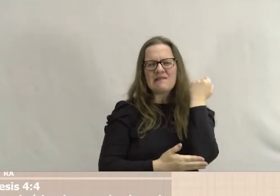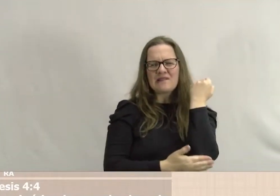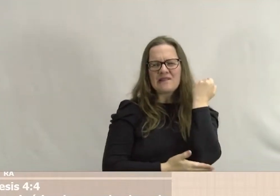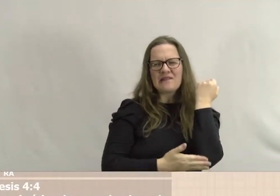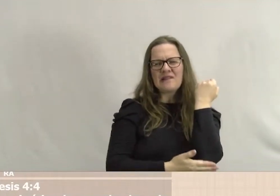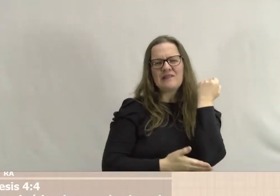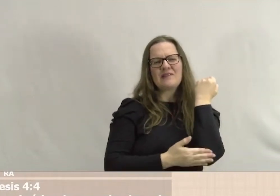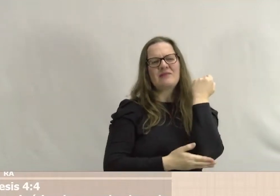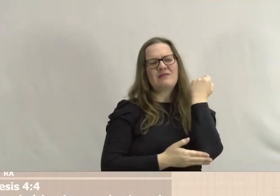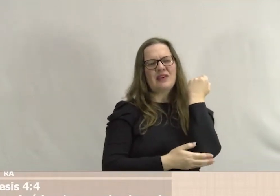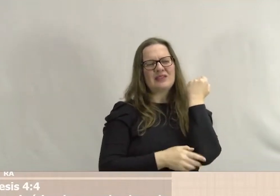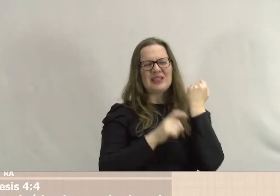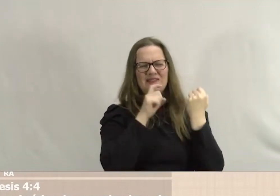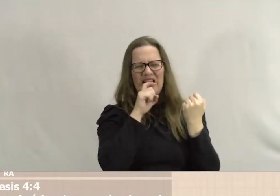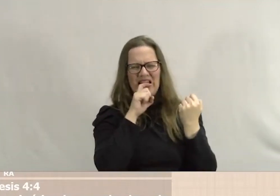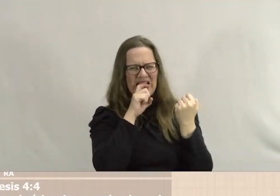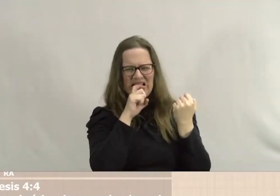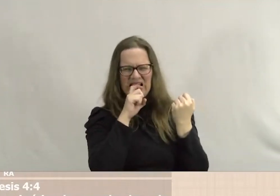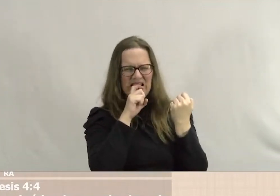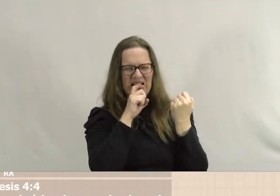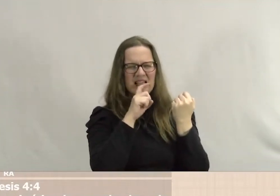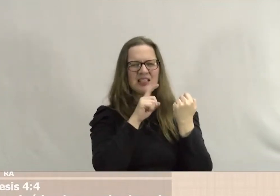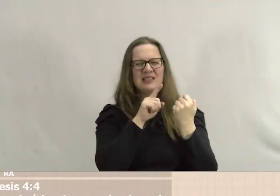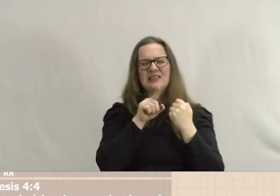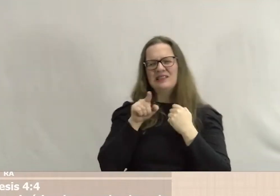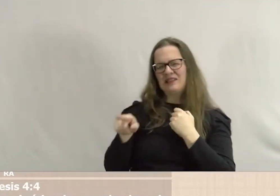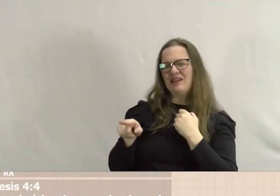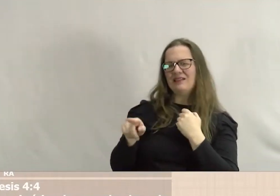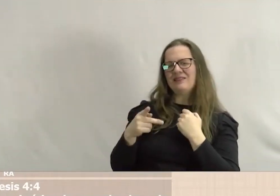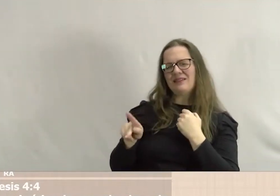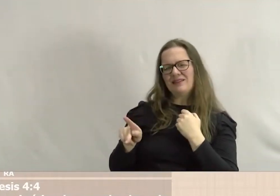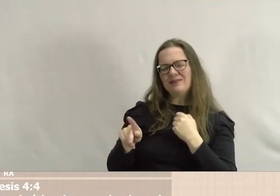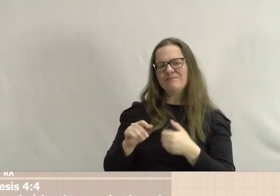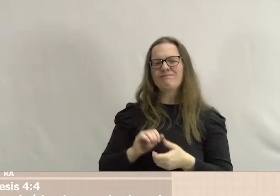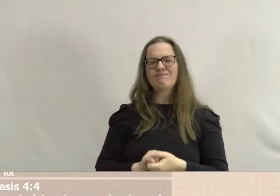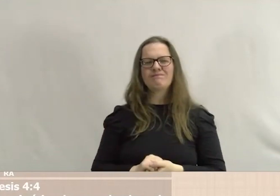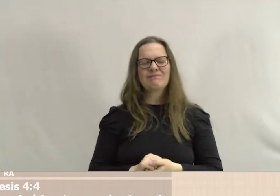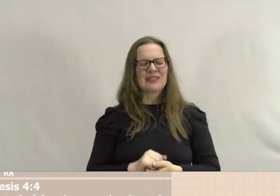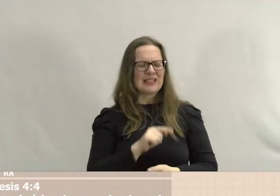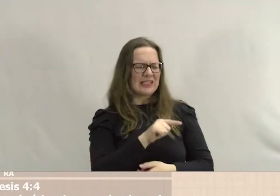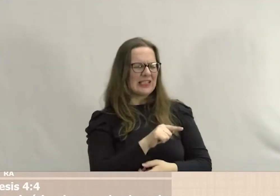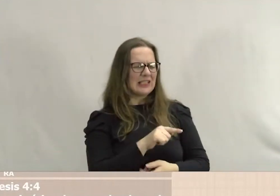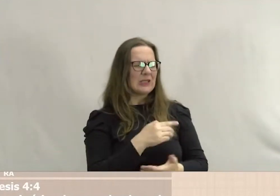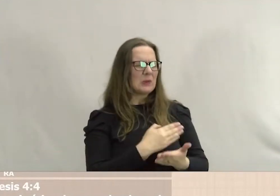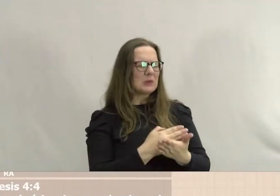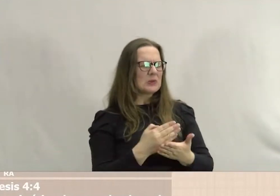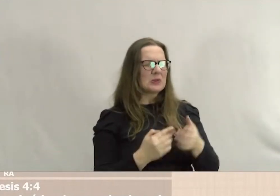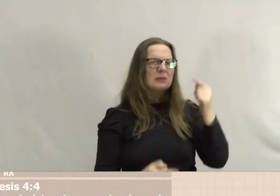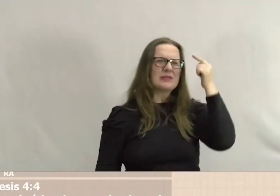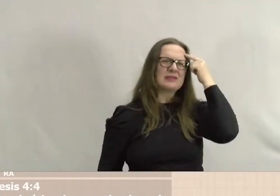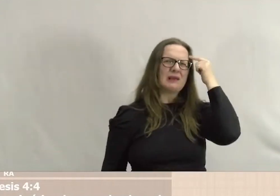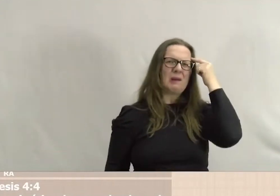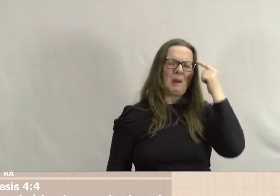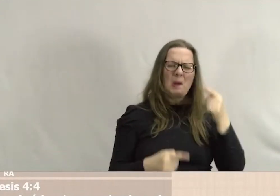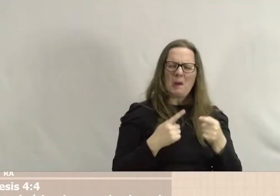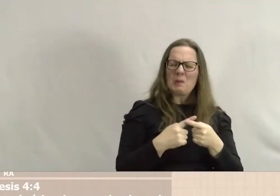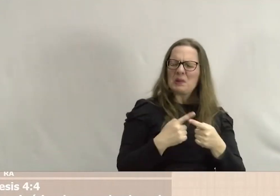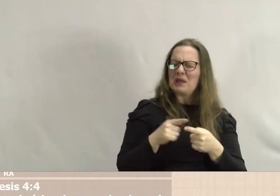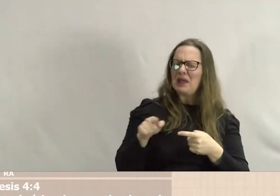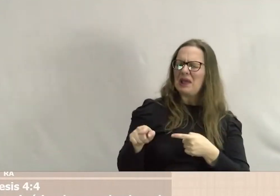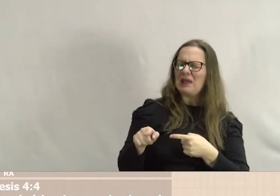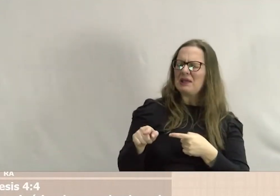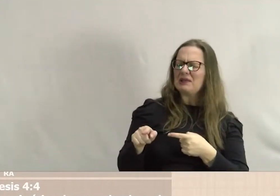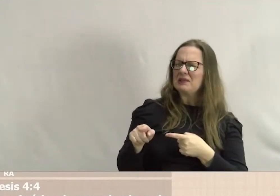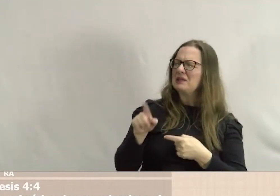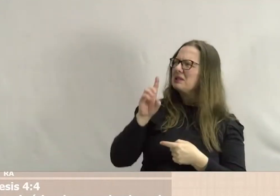Por que Deus se agradou de meu irmão e de oferta do meu irmão e não